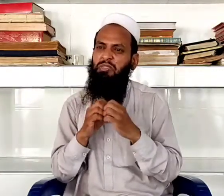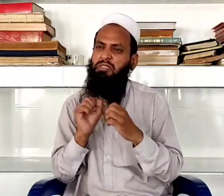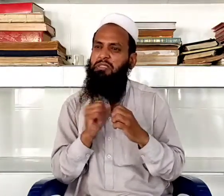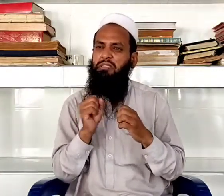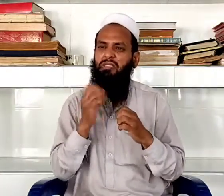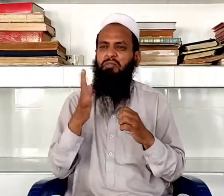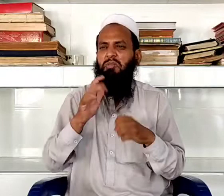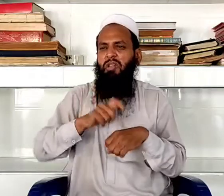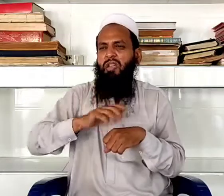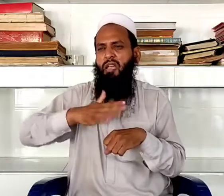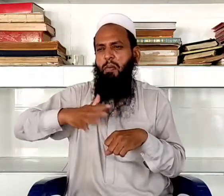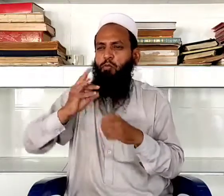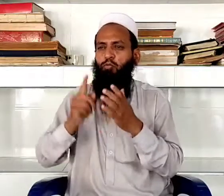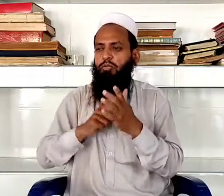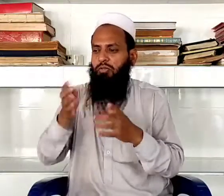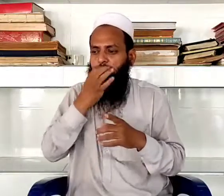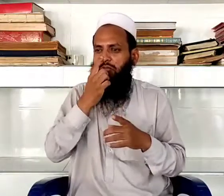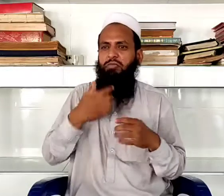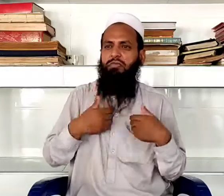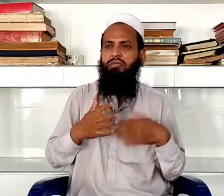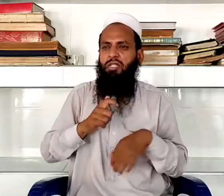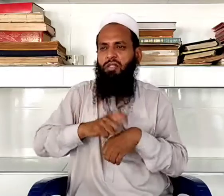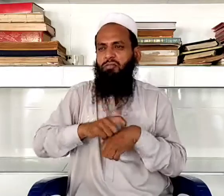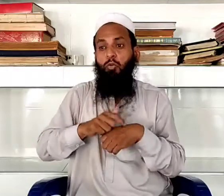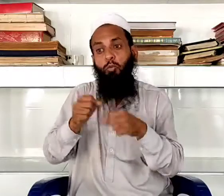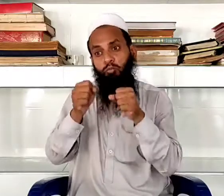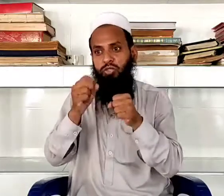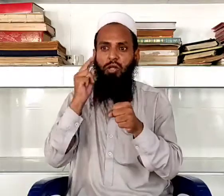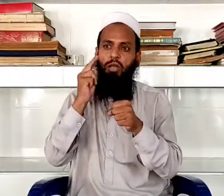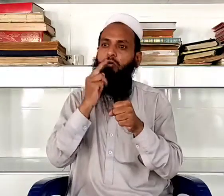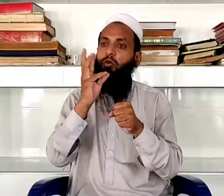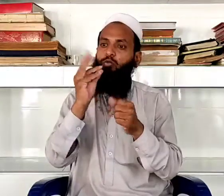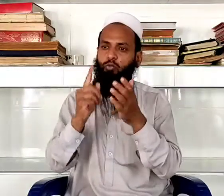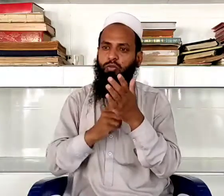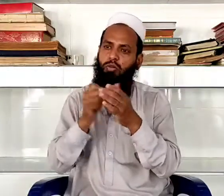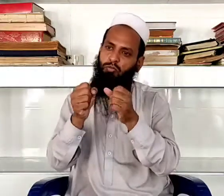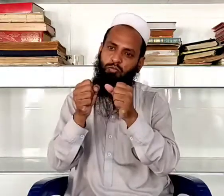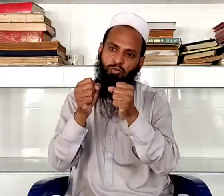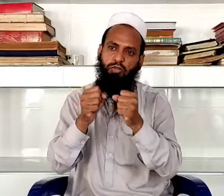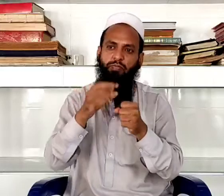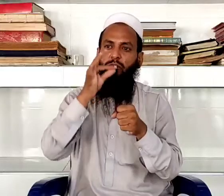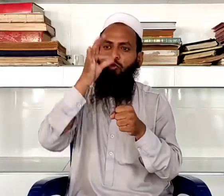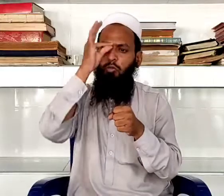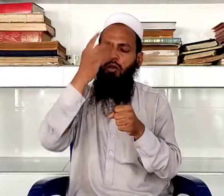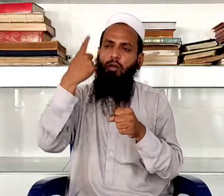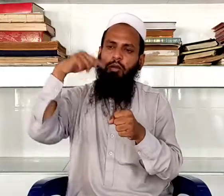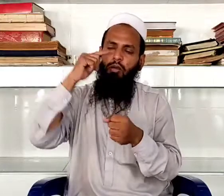कर दिया कि उन्होंने मुतालिक में कहा है कि वो नबी करीम सल्लल्लाहु अलैहि वसल्लम